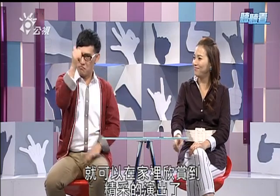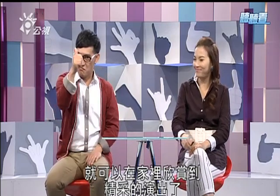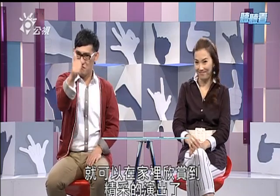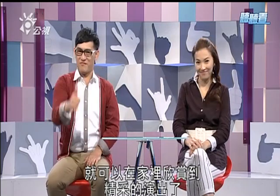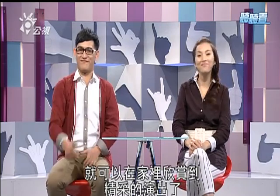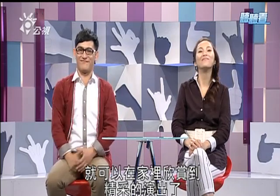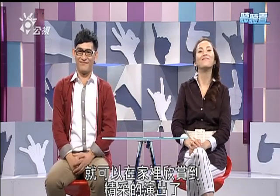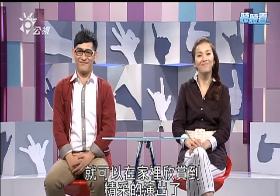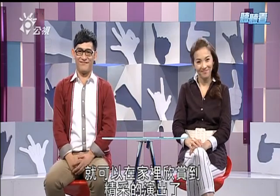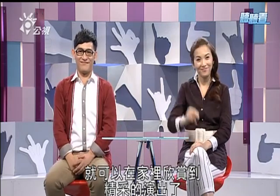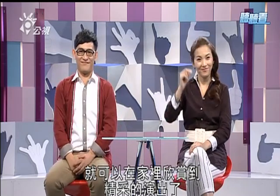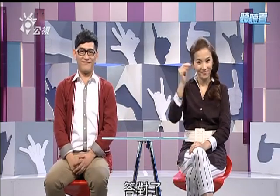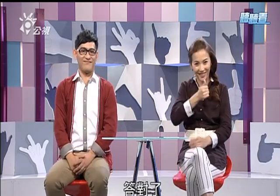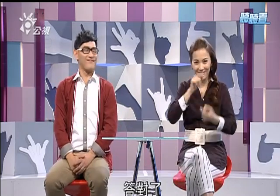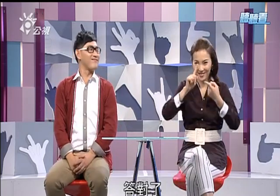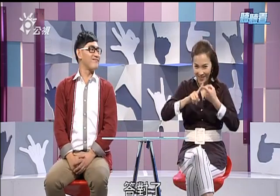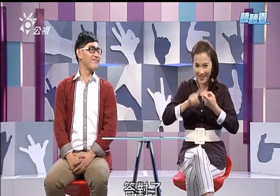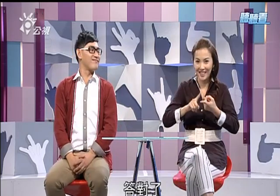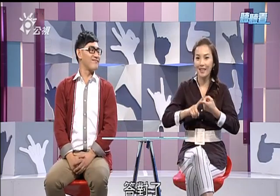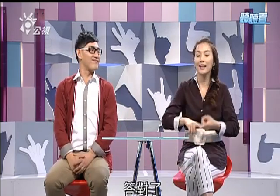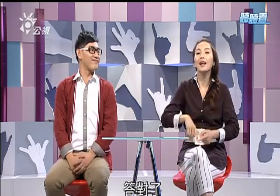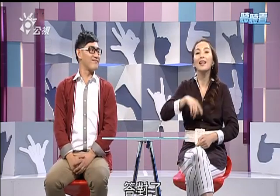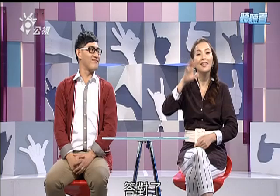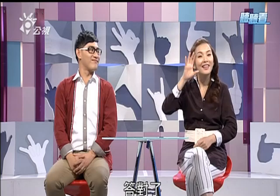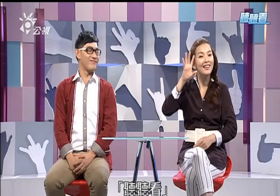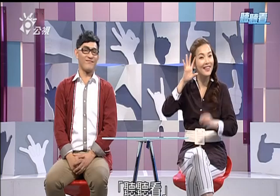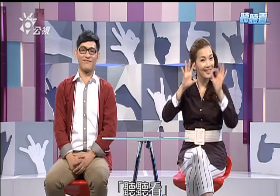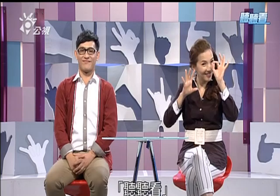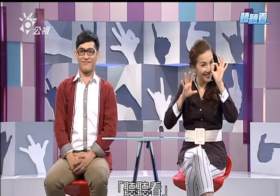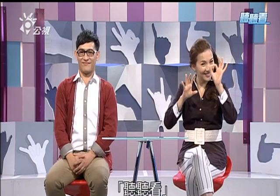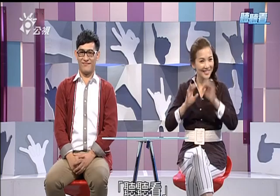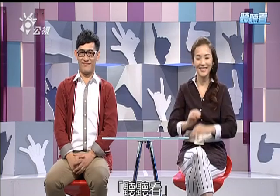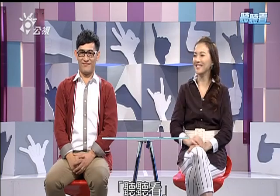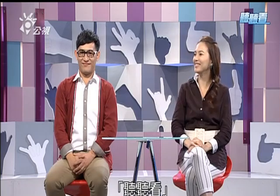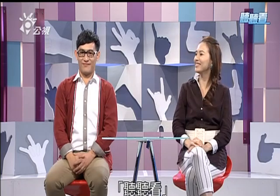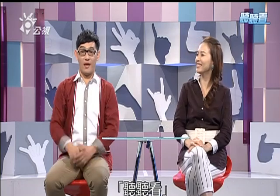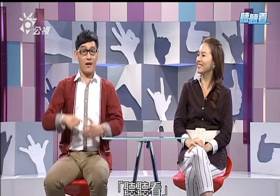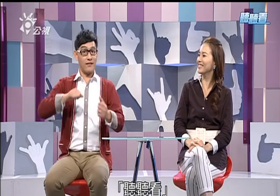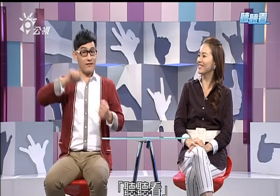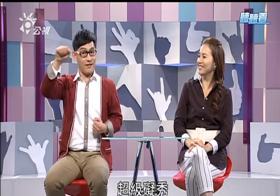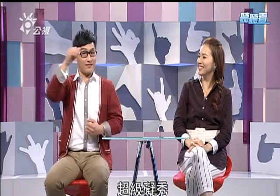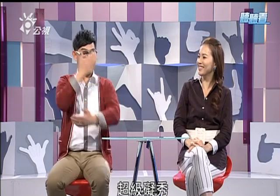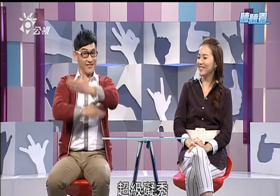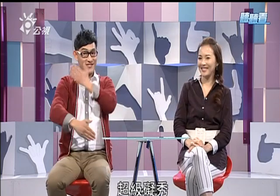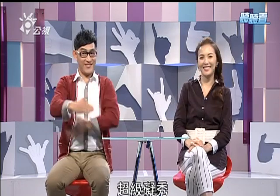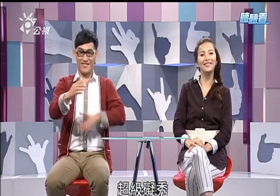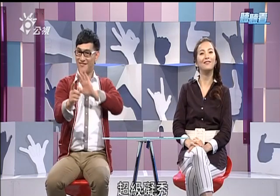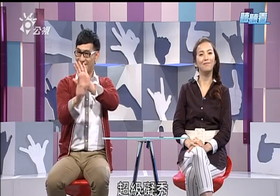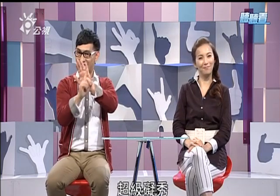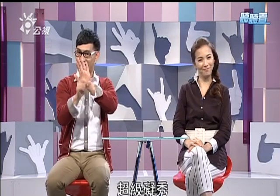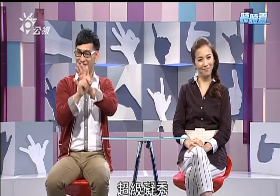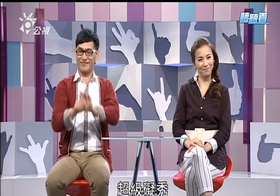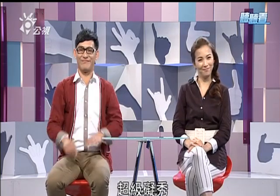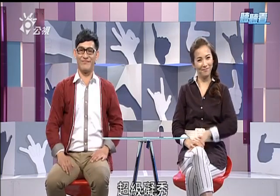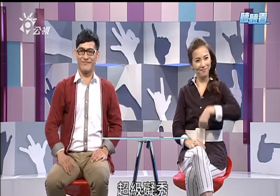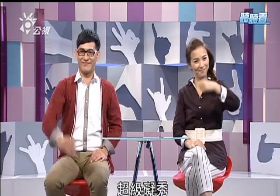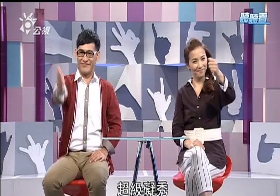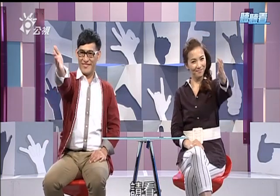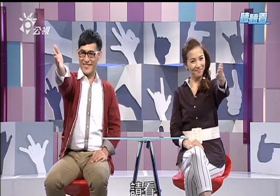出了。 答对了，听听看 超级爱秀， 请看。